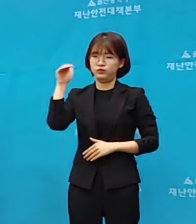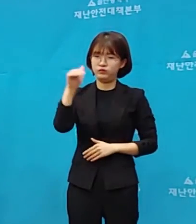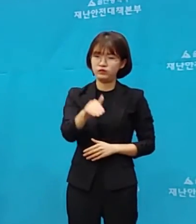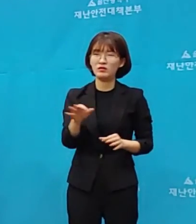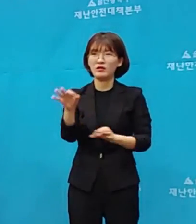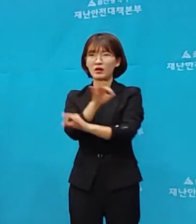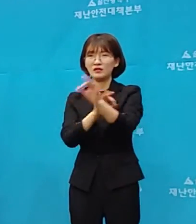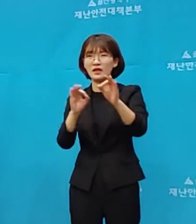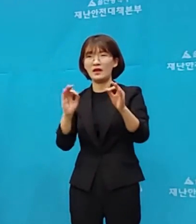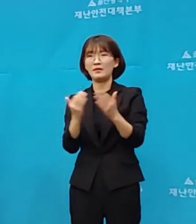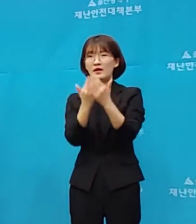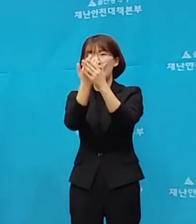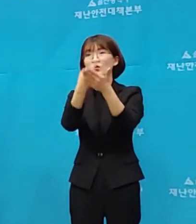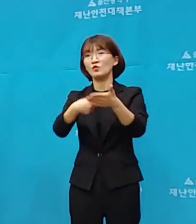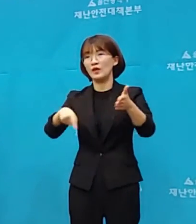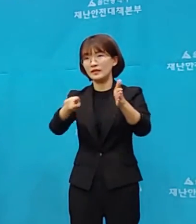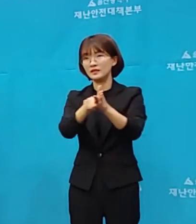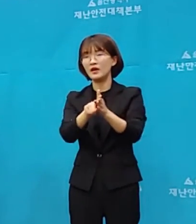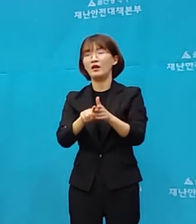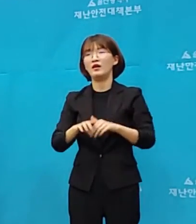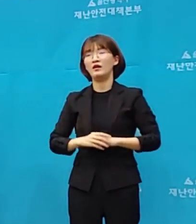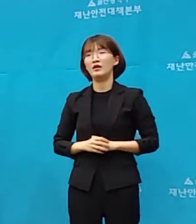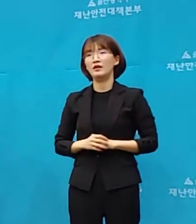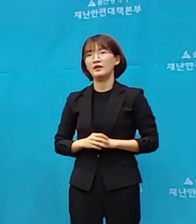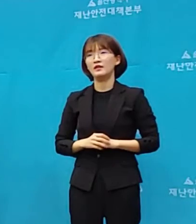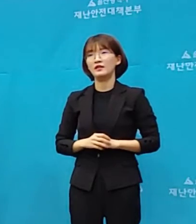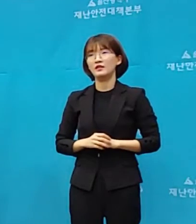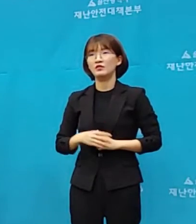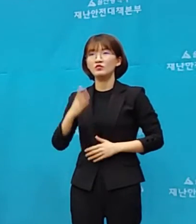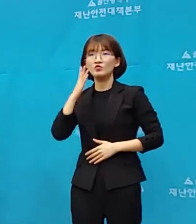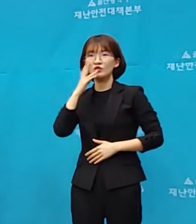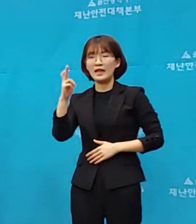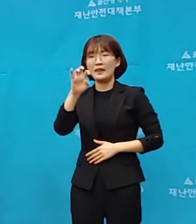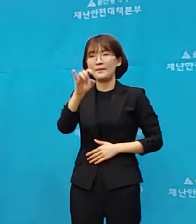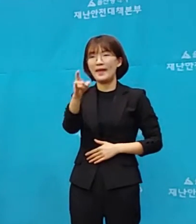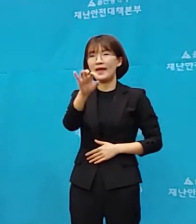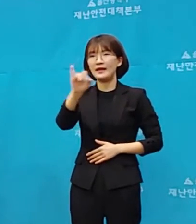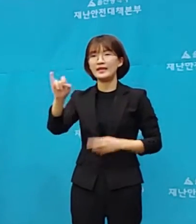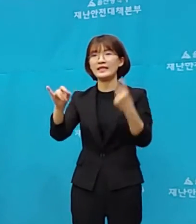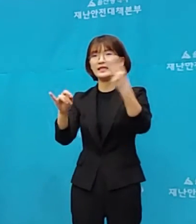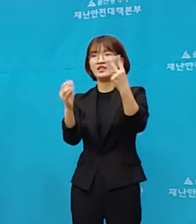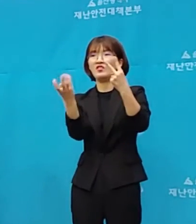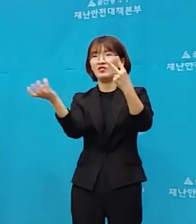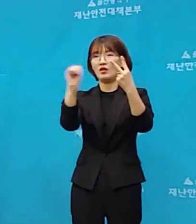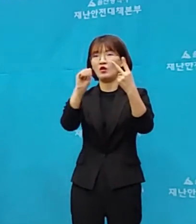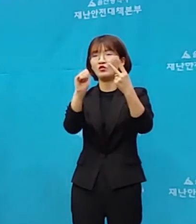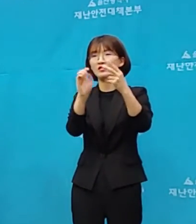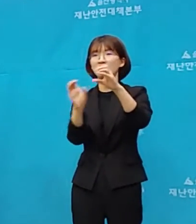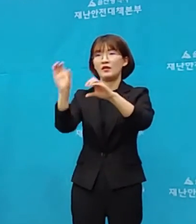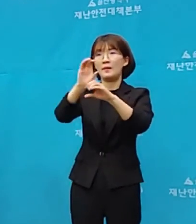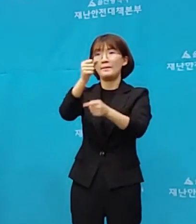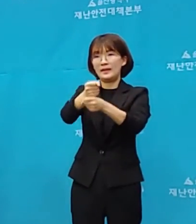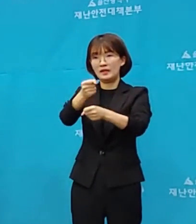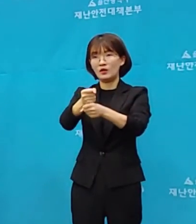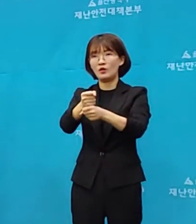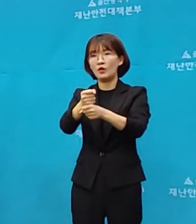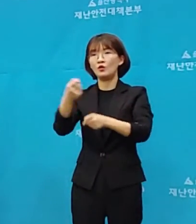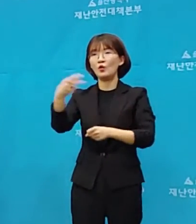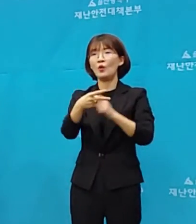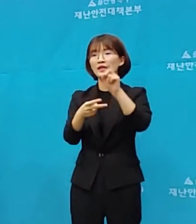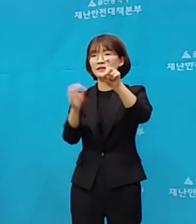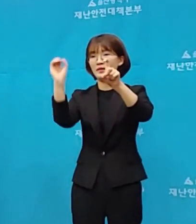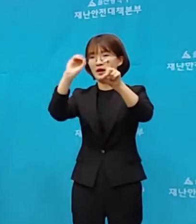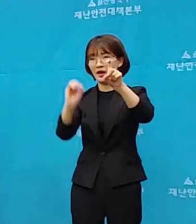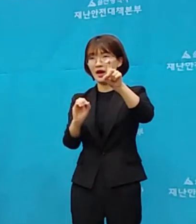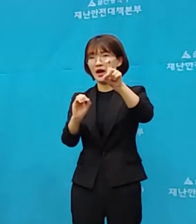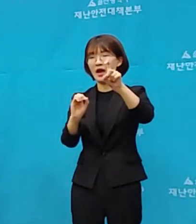소비를 촉진하여 지역 경기를 부양하기 위해서도 울산페이 2천억 원 추가 발행 및 10% 할인을